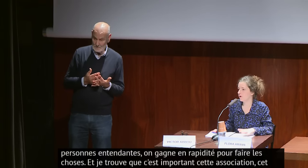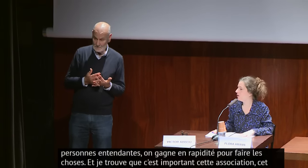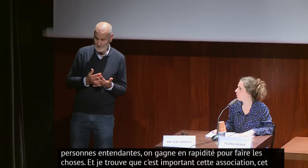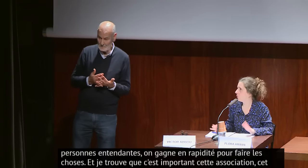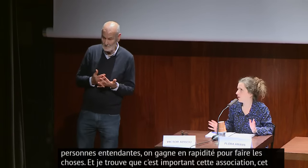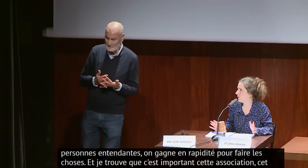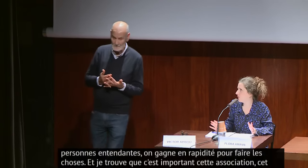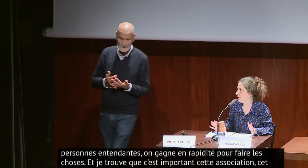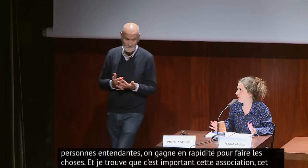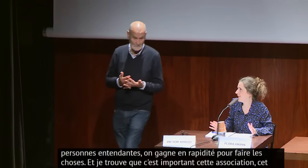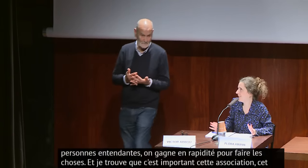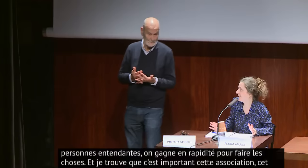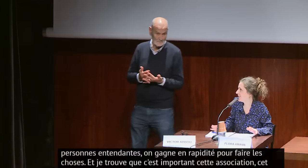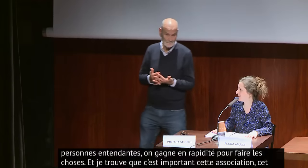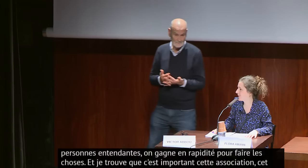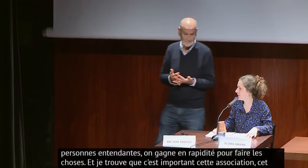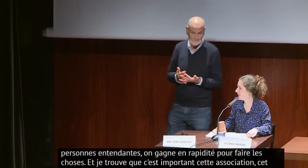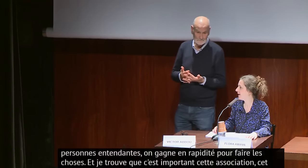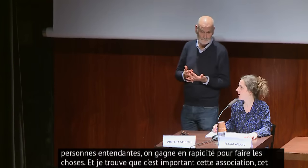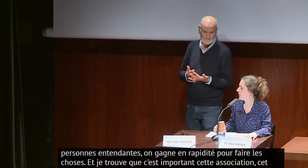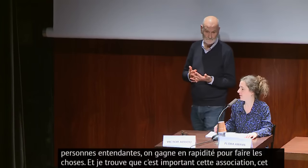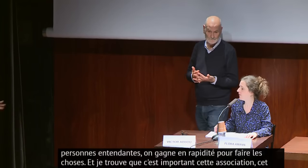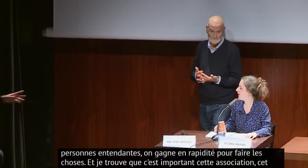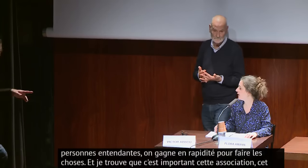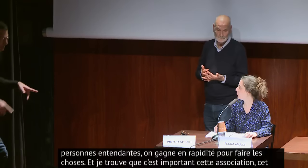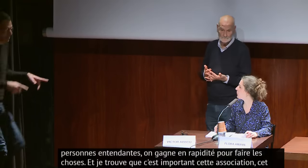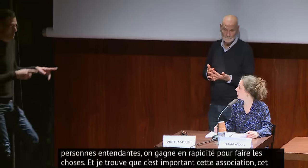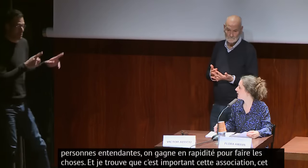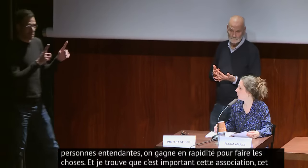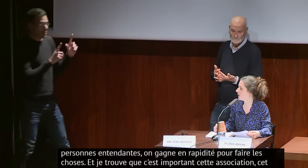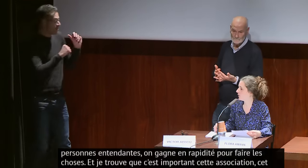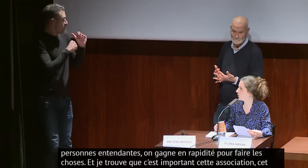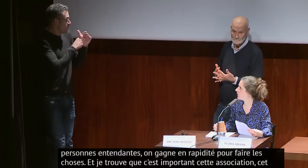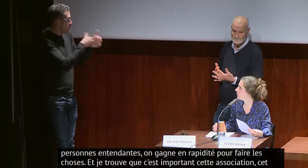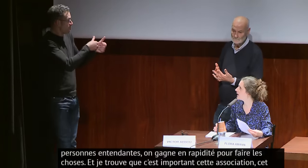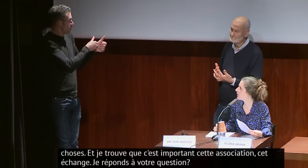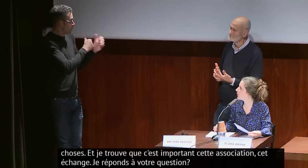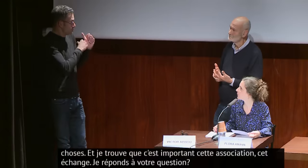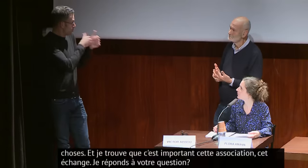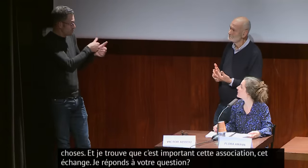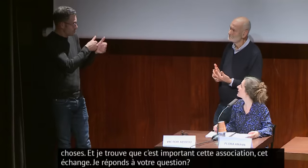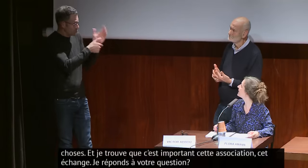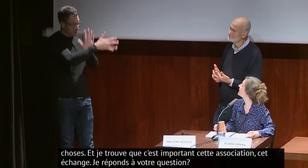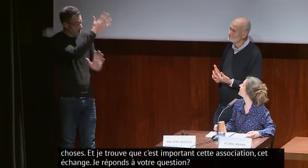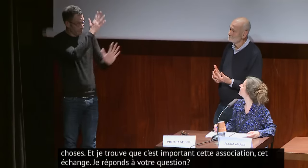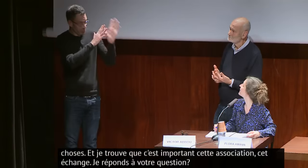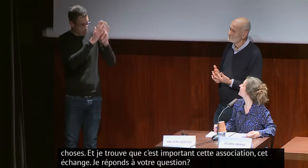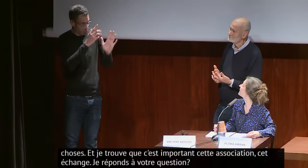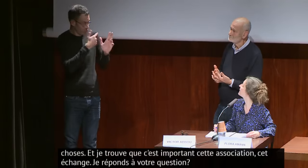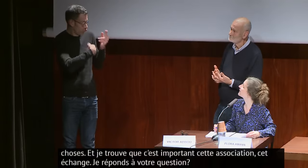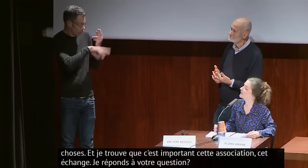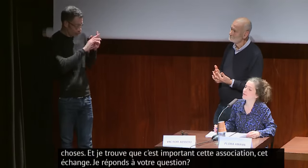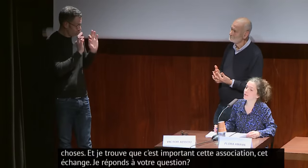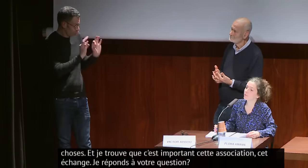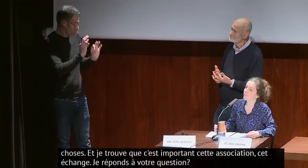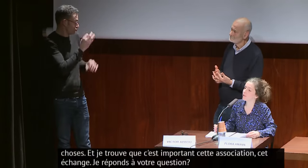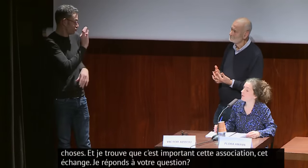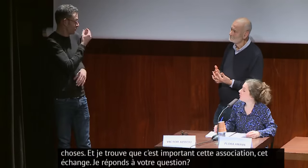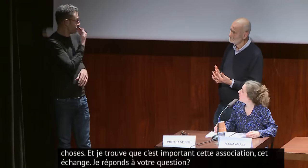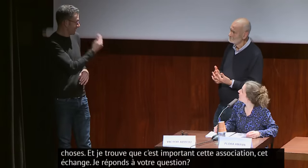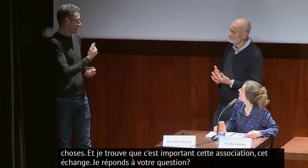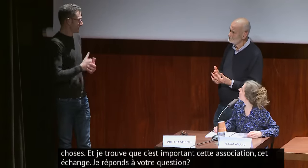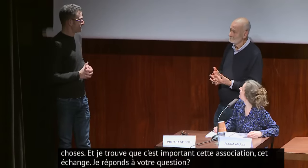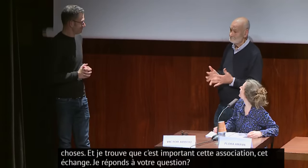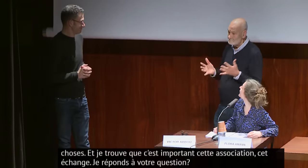On a fini quand vous avez fini. ça répond très bien à ma question. Merci.